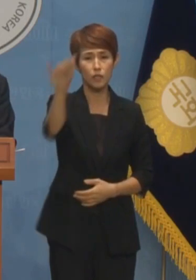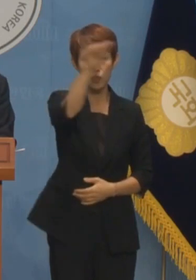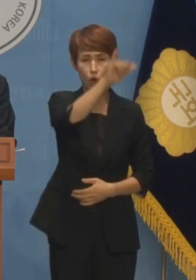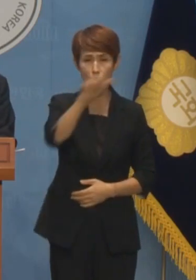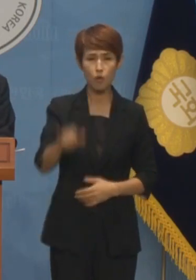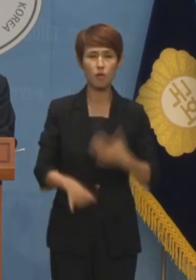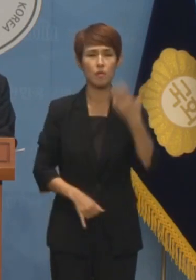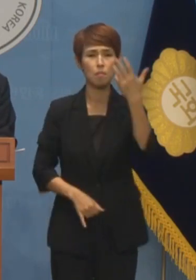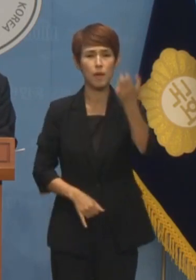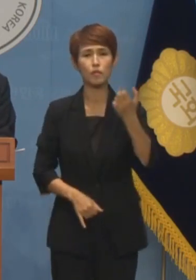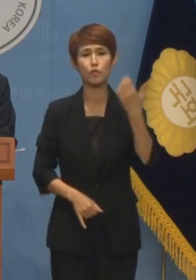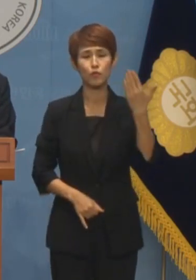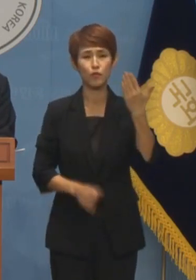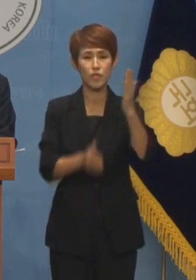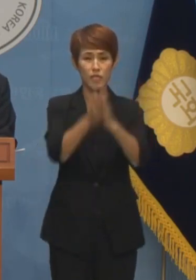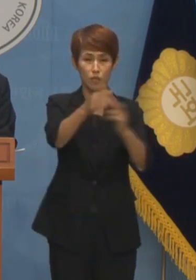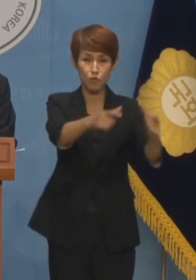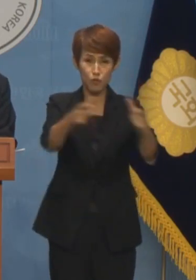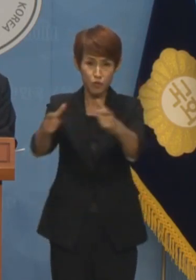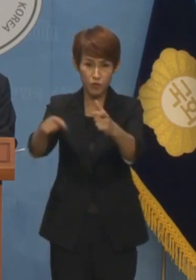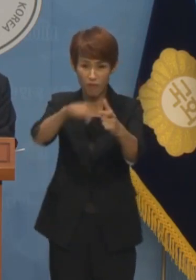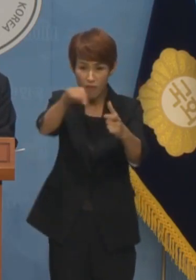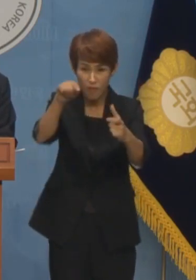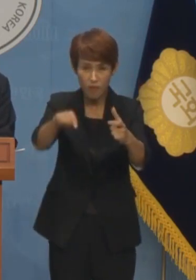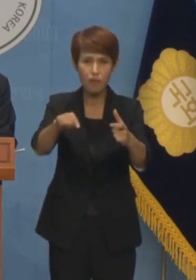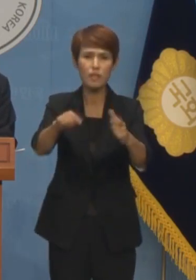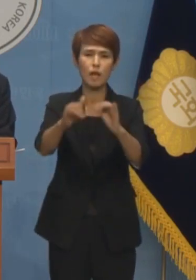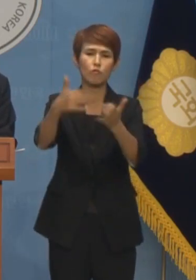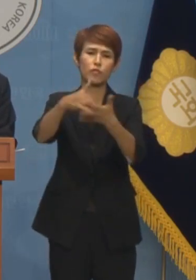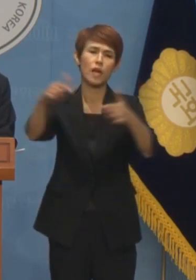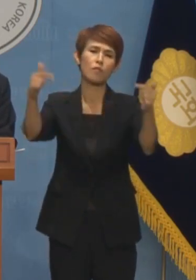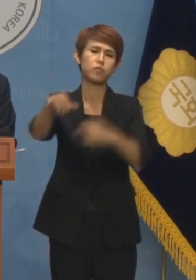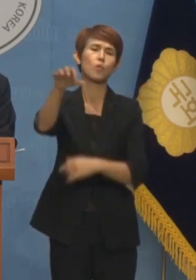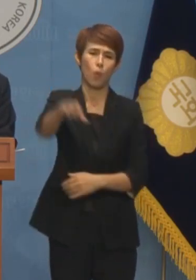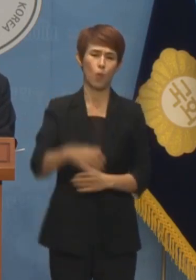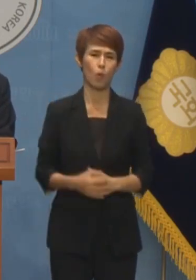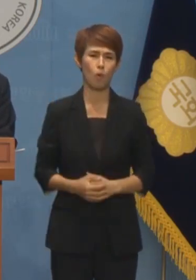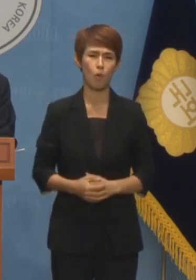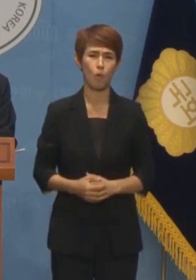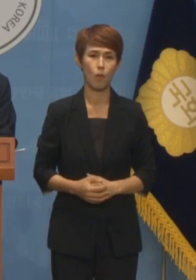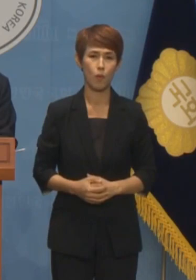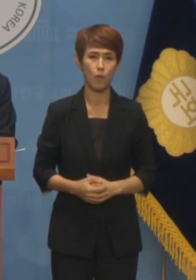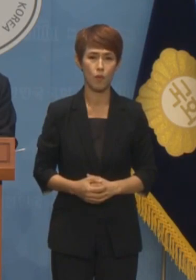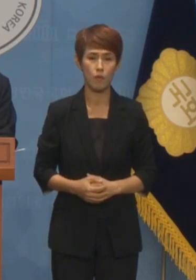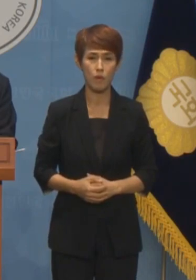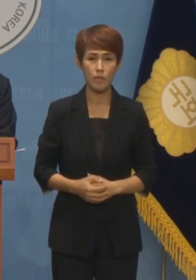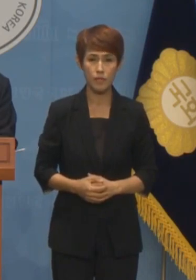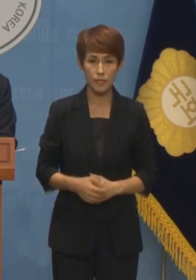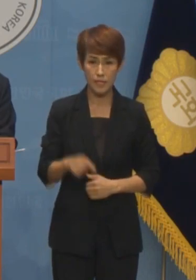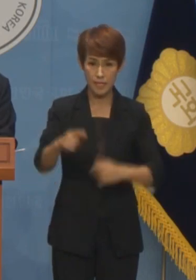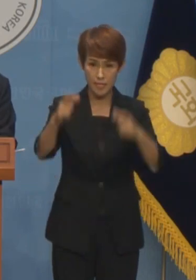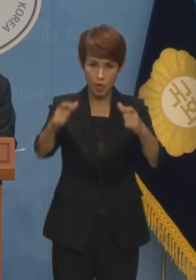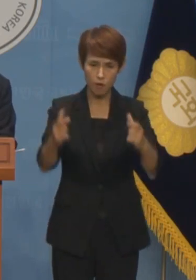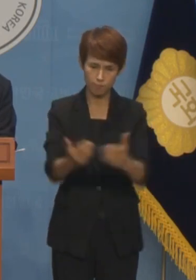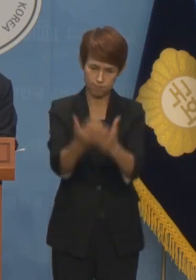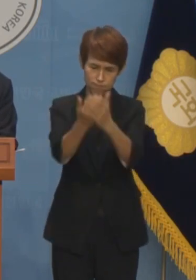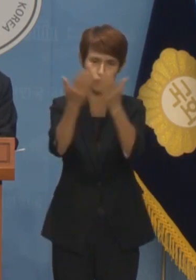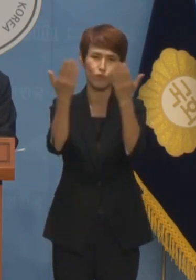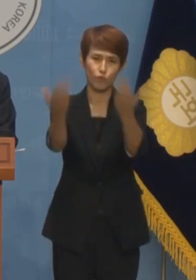89개 시군이 인구 감소 지역입니다. 외면받던 인구 감소 지역을